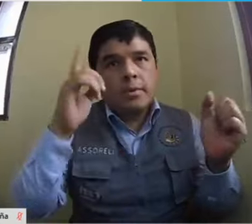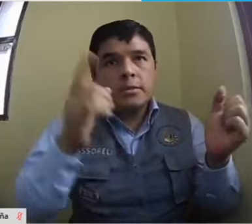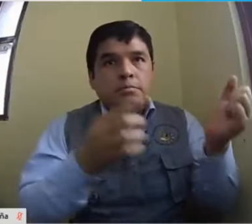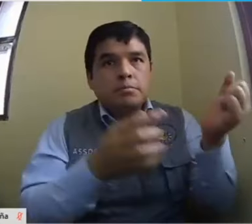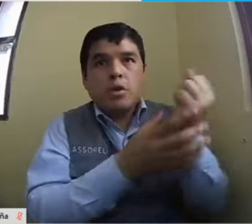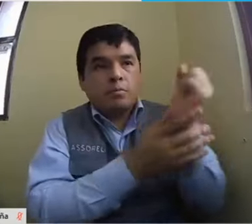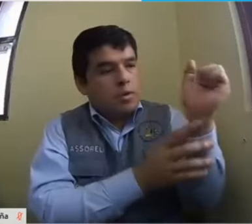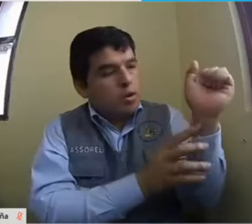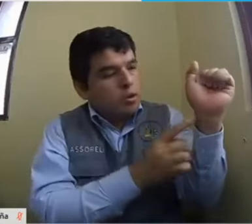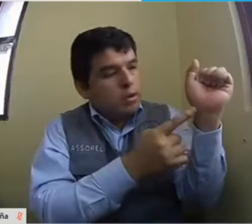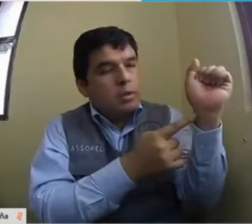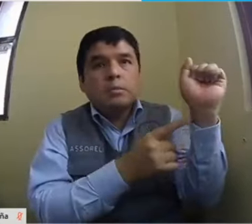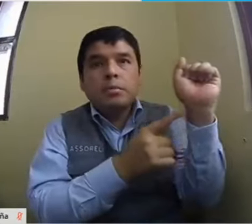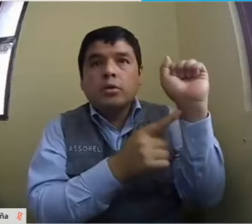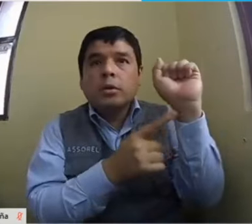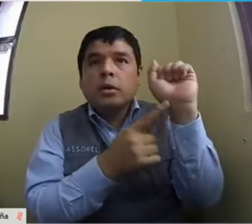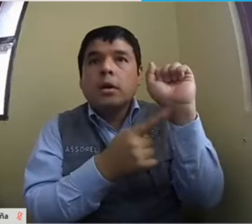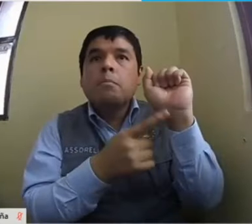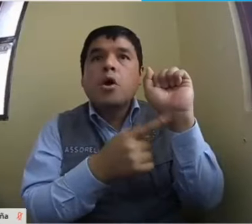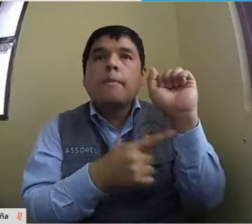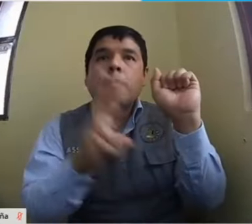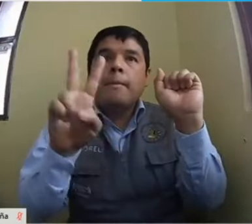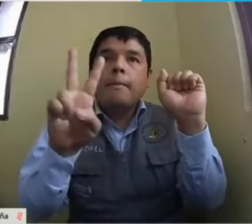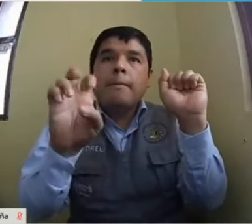Es la seña para hermano, hermana,